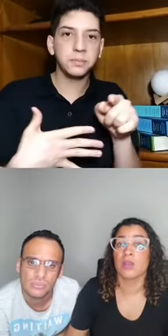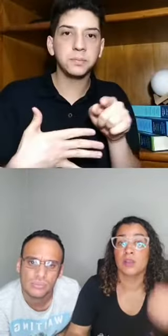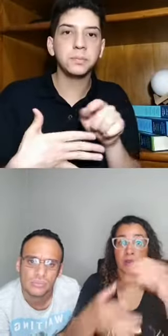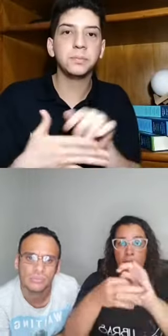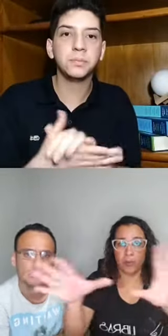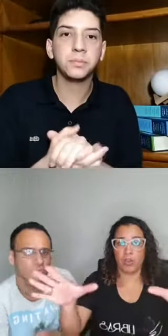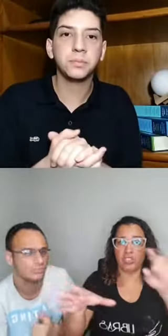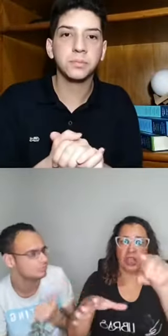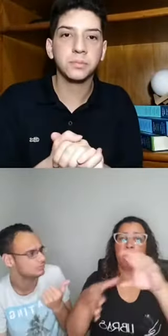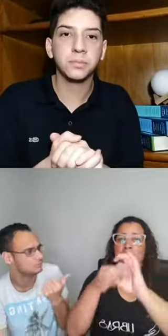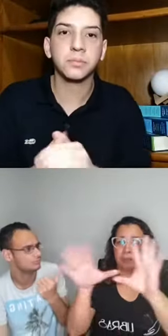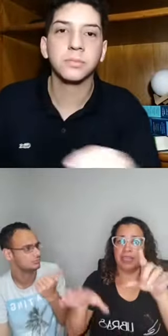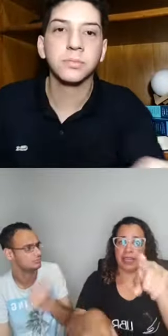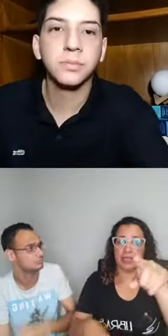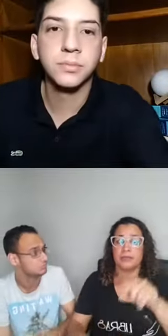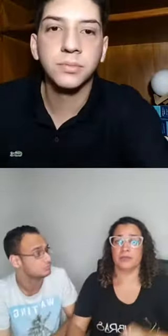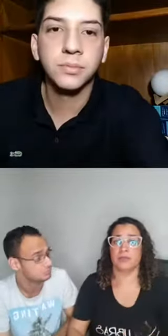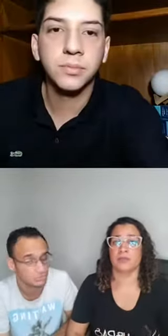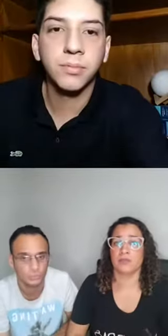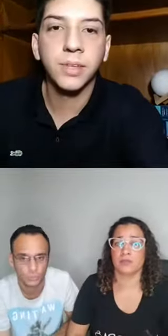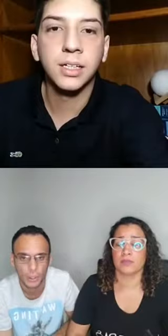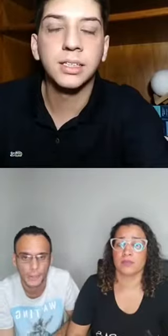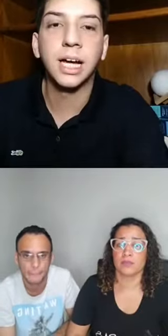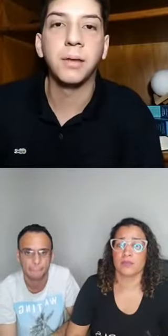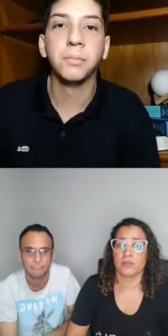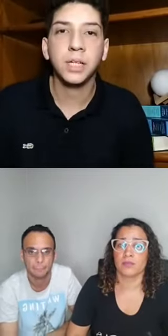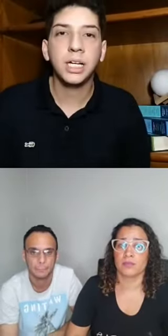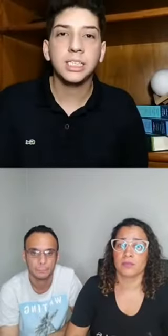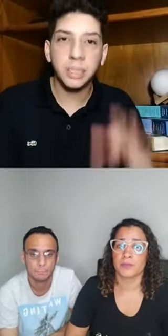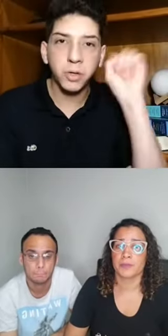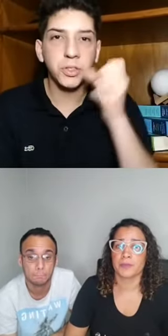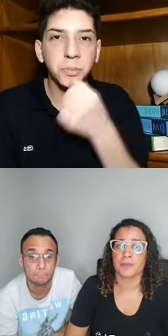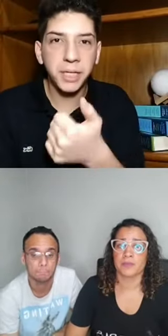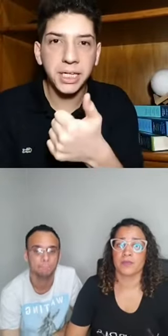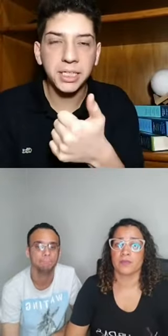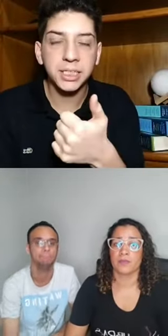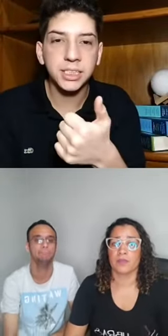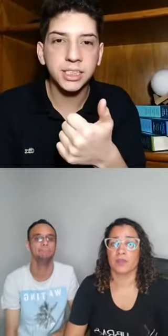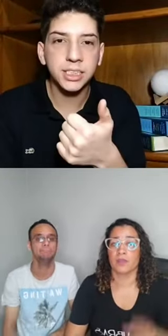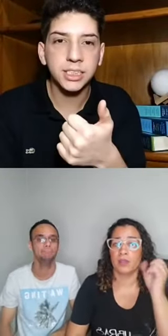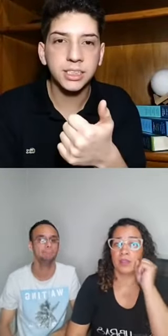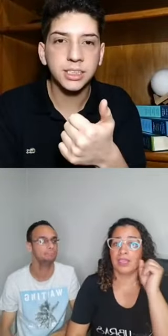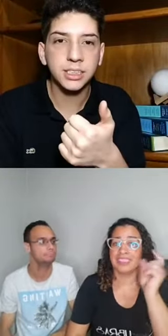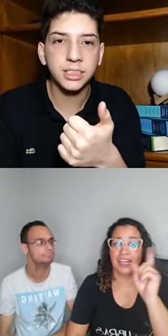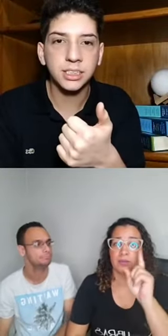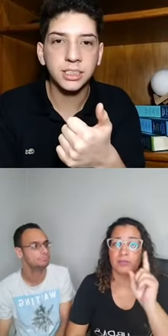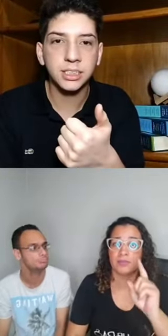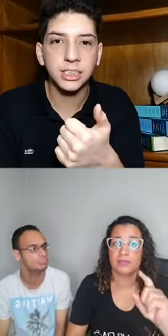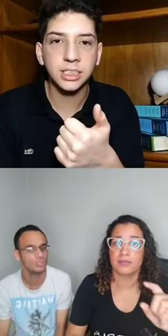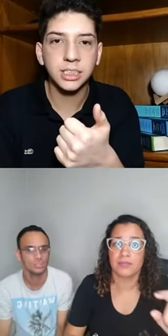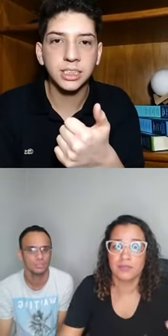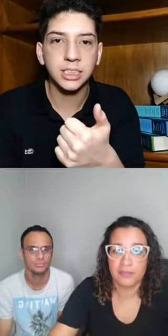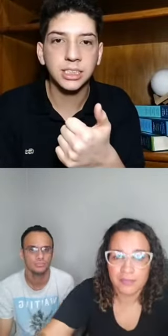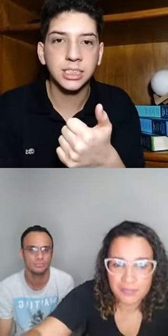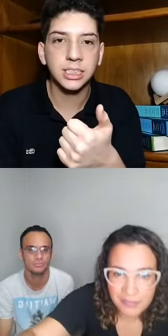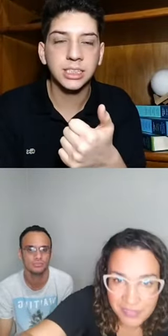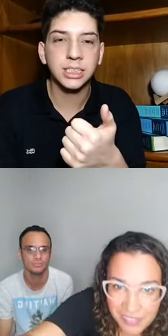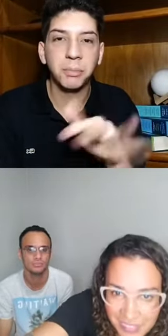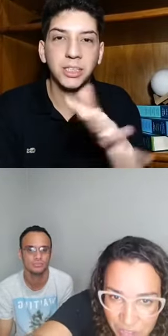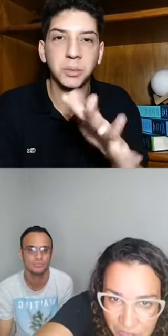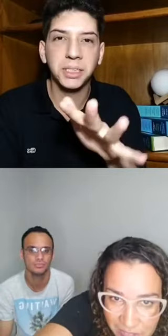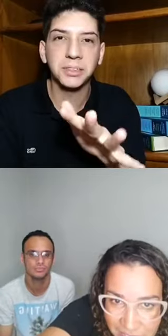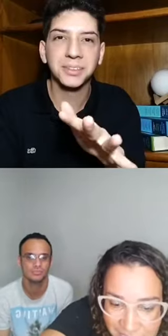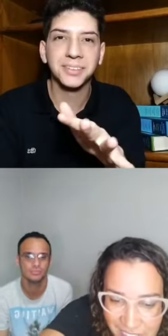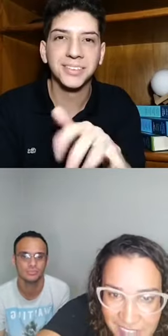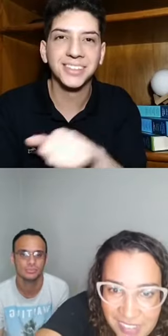explicar? Pode? Não, pode explicar. Tá. Tá me ouvindo bem? Não,